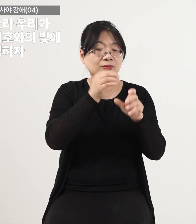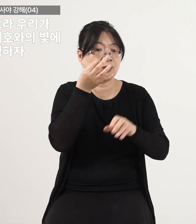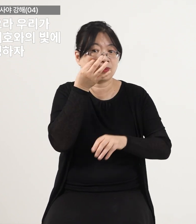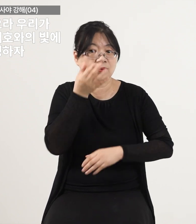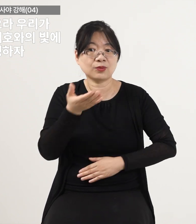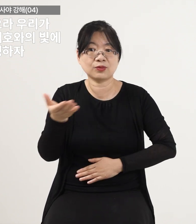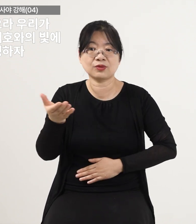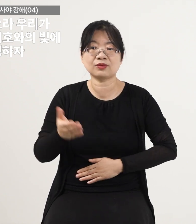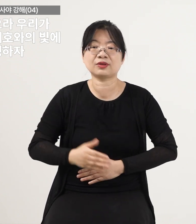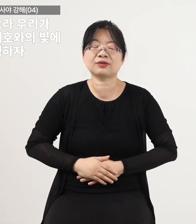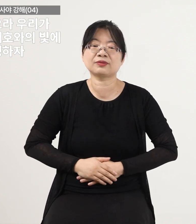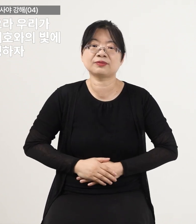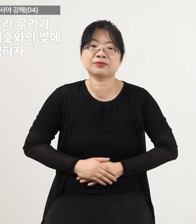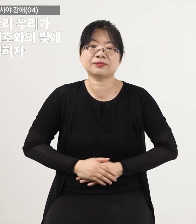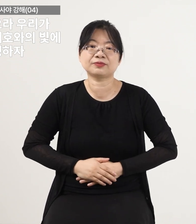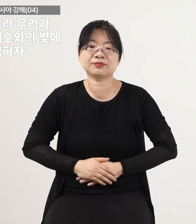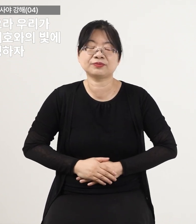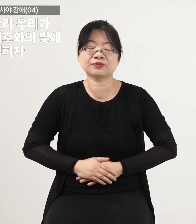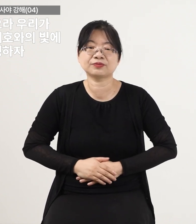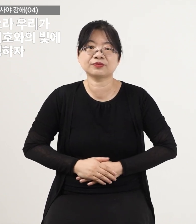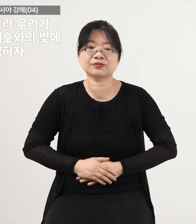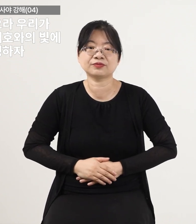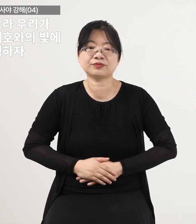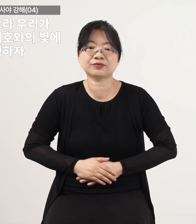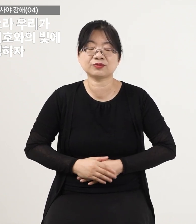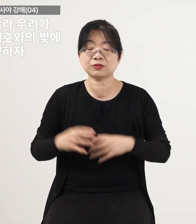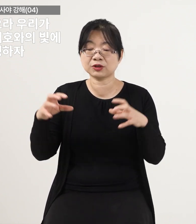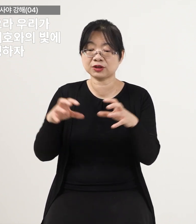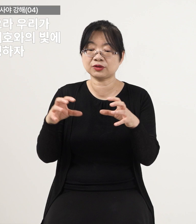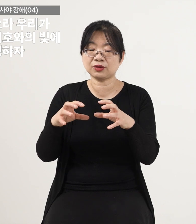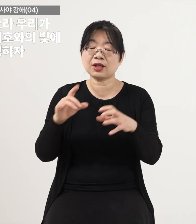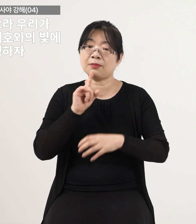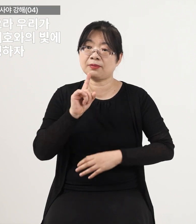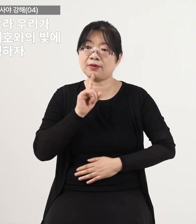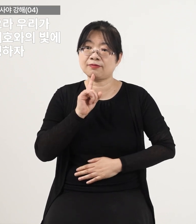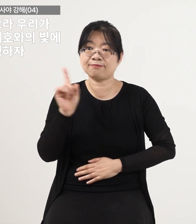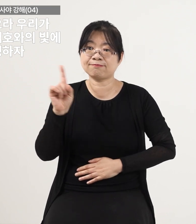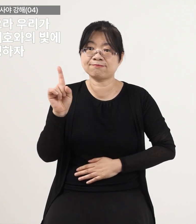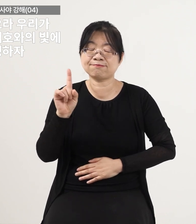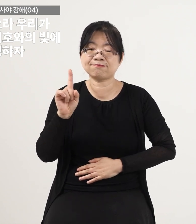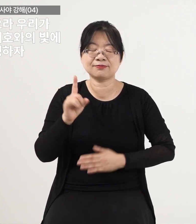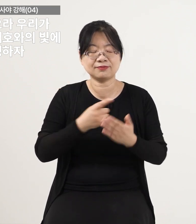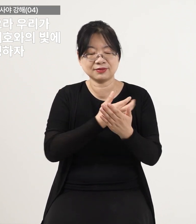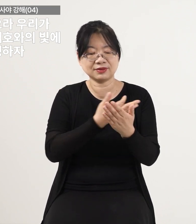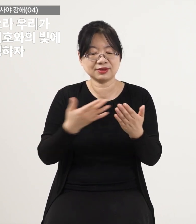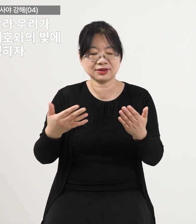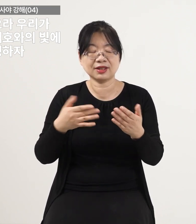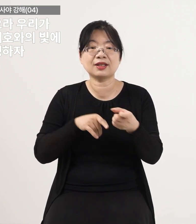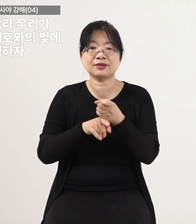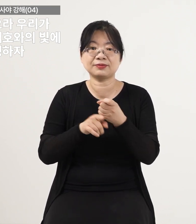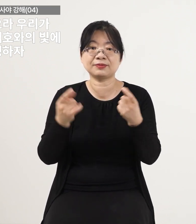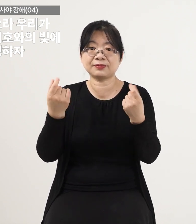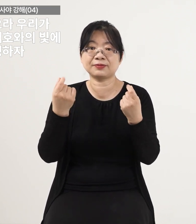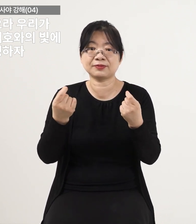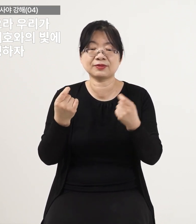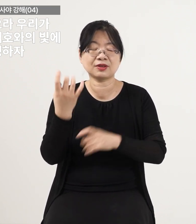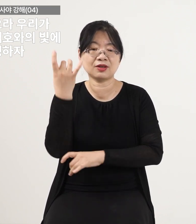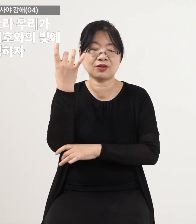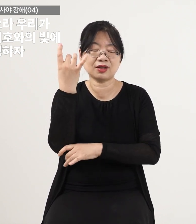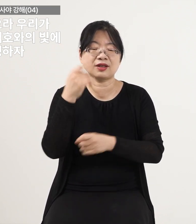거예요. 자, 그런데 여기 모여들 것이라 그래서요. 모여든다는 말은 흐른다.